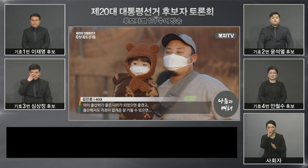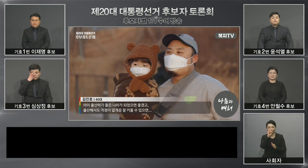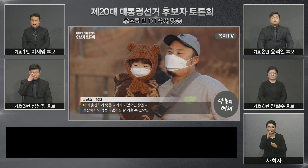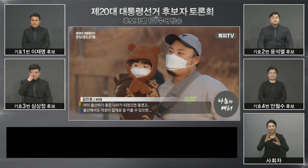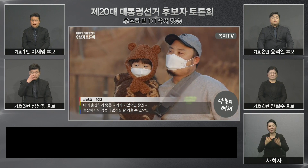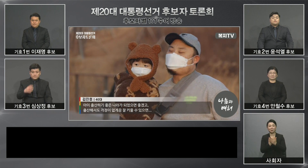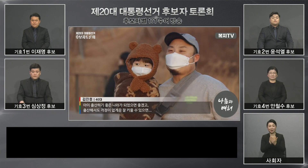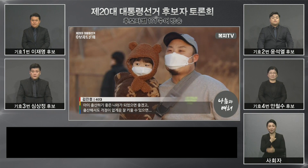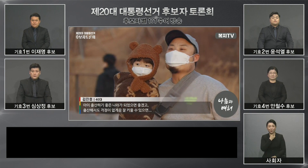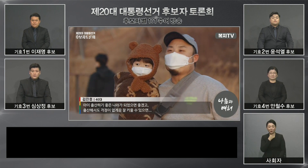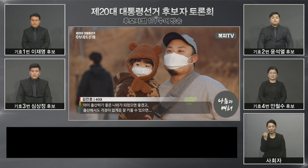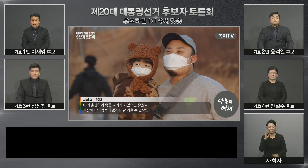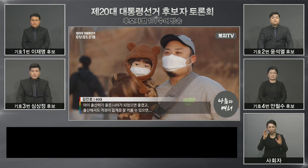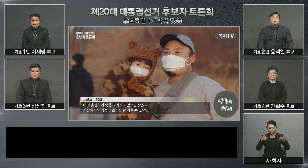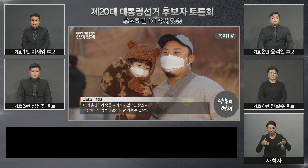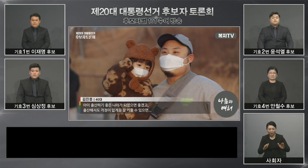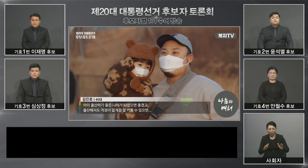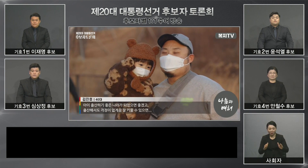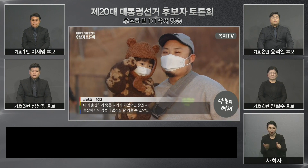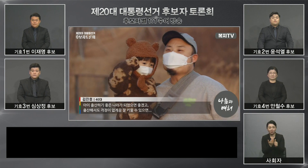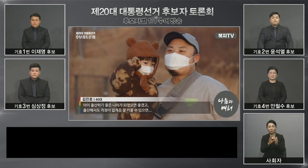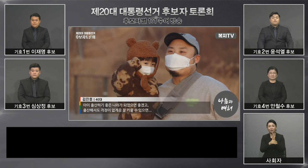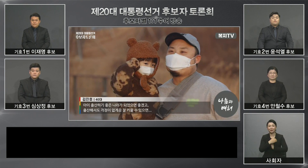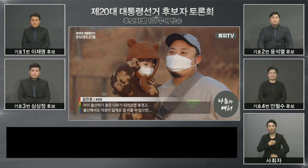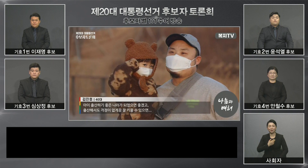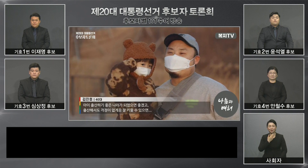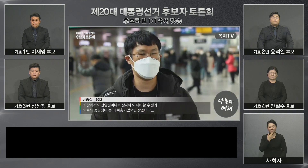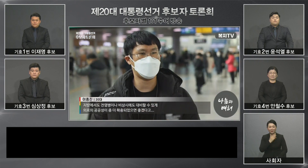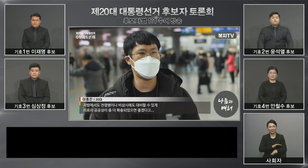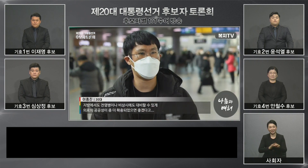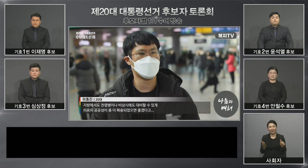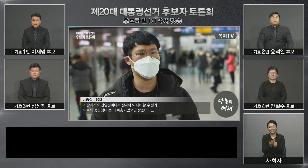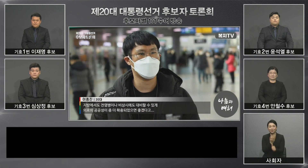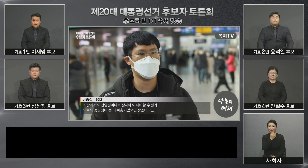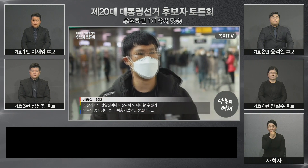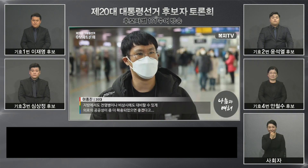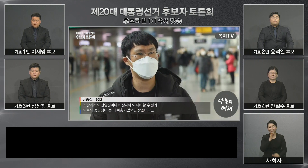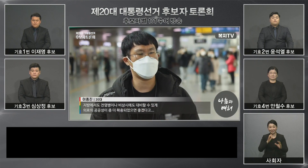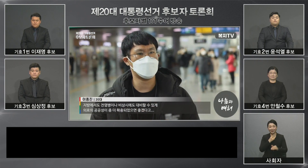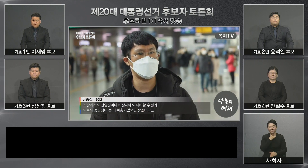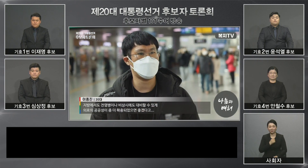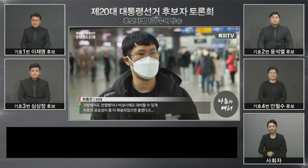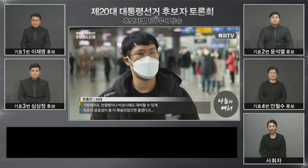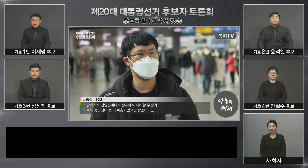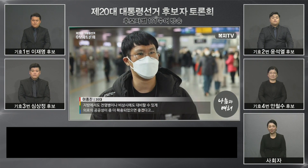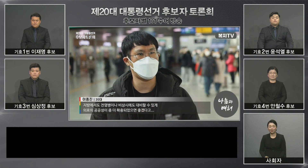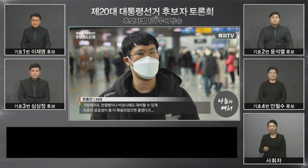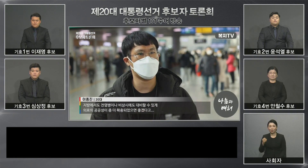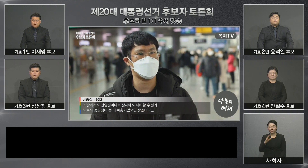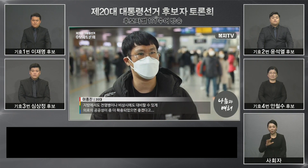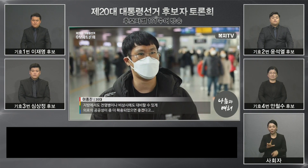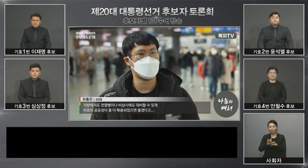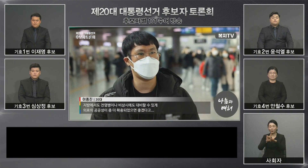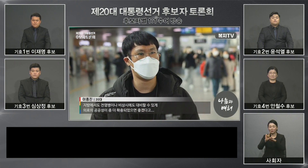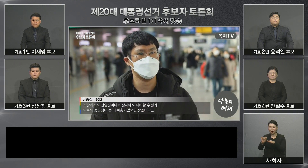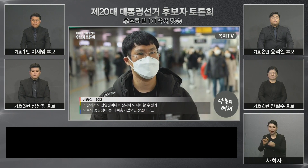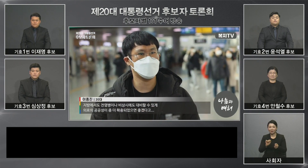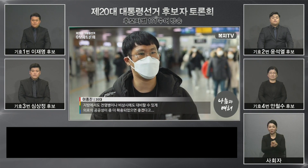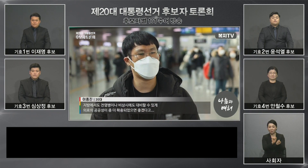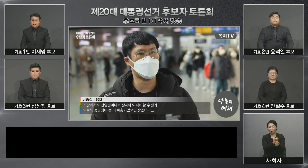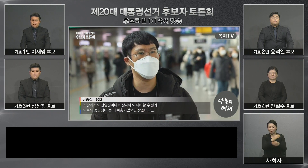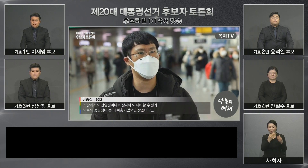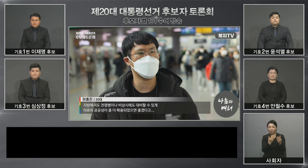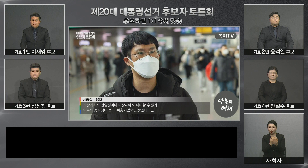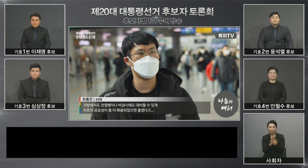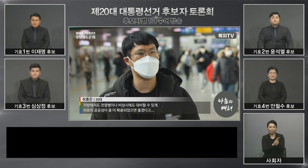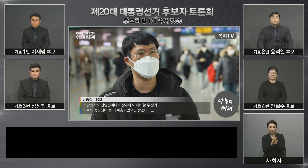출산해서도 출산 걱정이 없게끔 잘 키울 수 있으면은 지방에서도 전염병이나 비상시도 대비할 수 있게